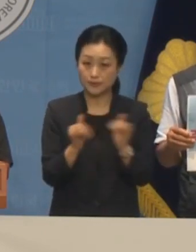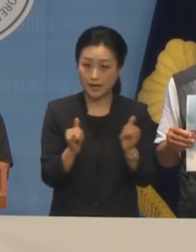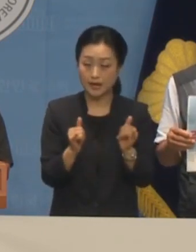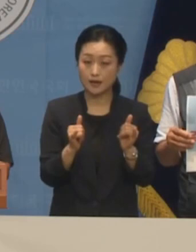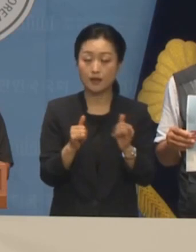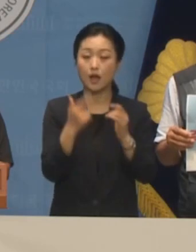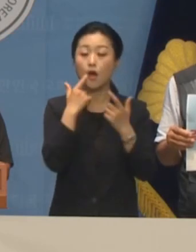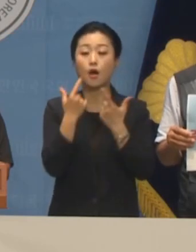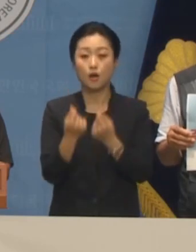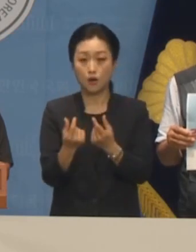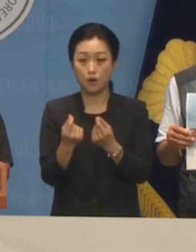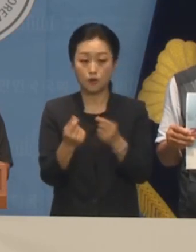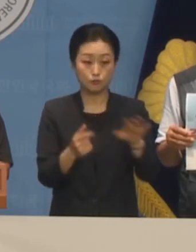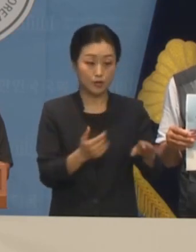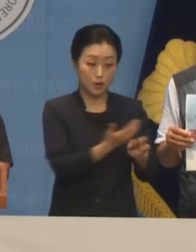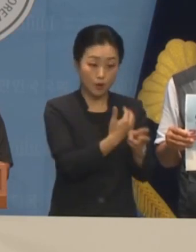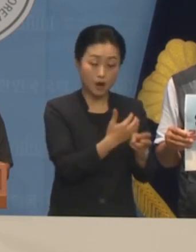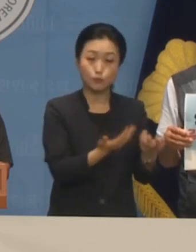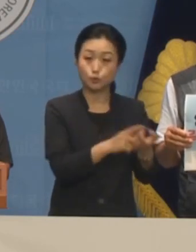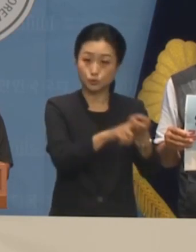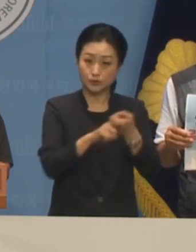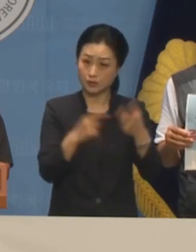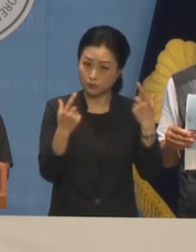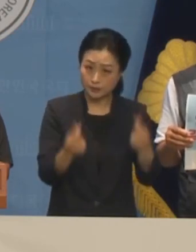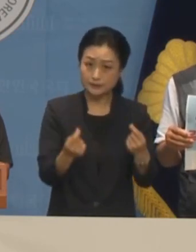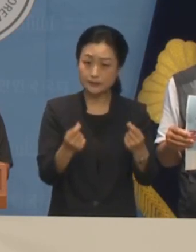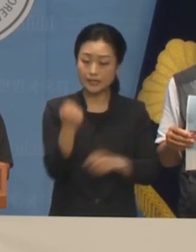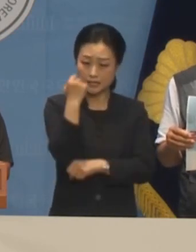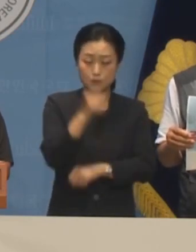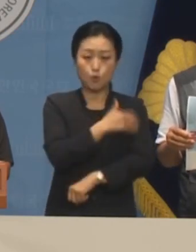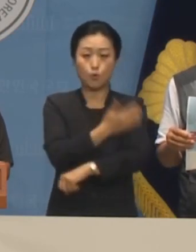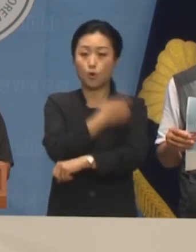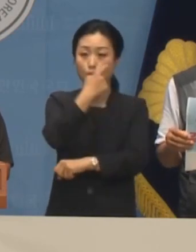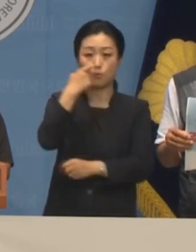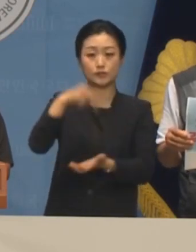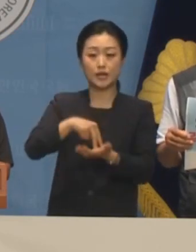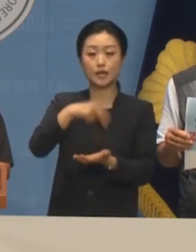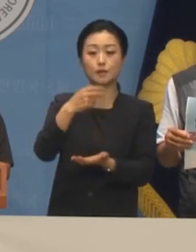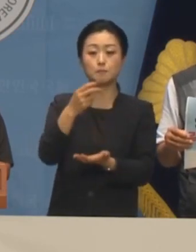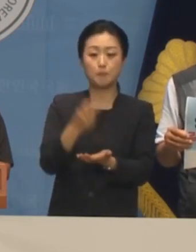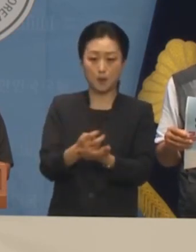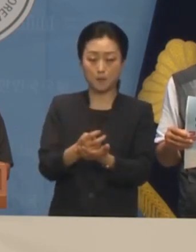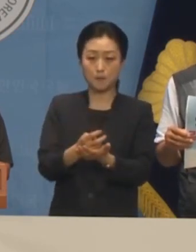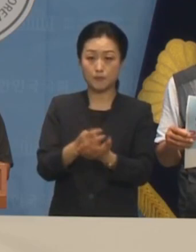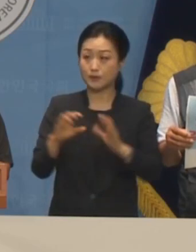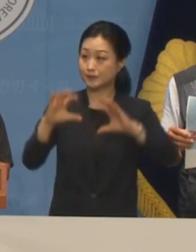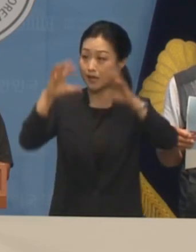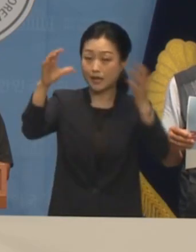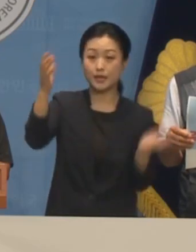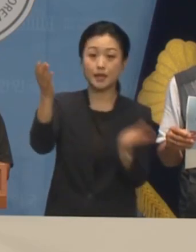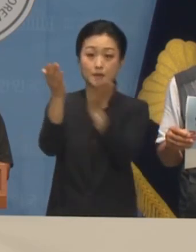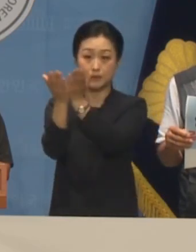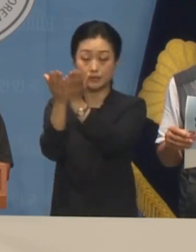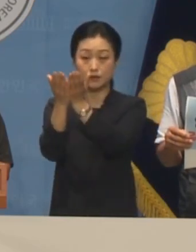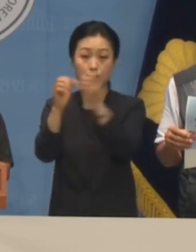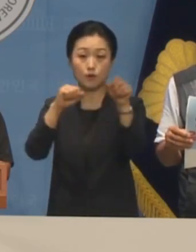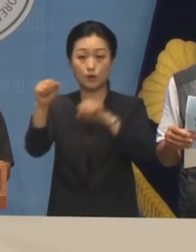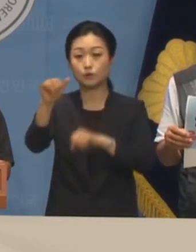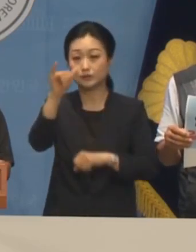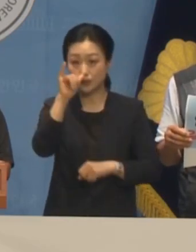노동자와 다른 형태의 노동자들의 노동 기본권을 보장하는 법제화가 전 세계적으로 진행되고